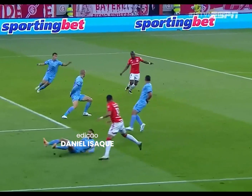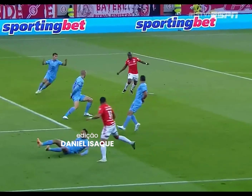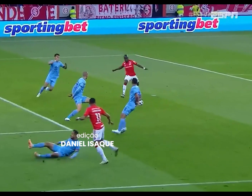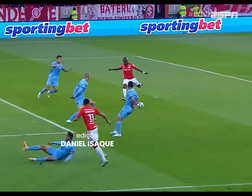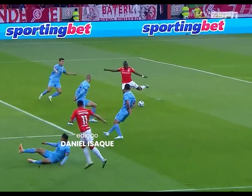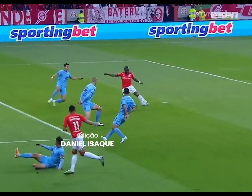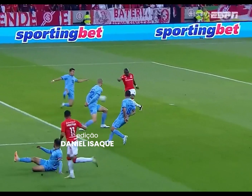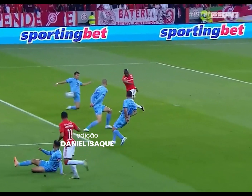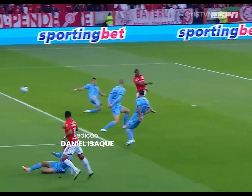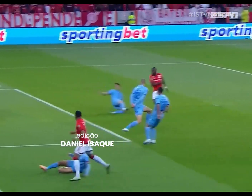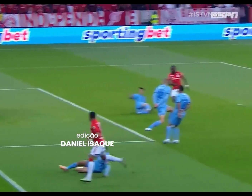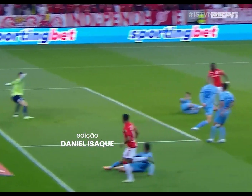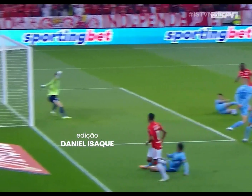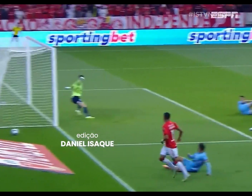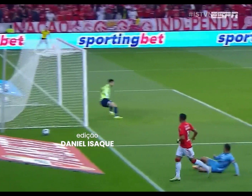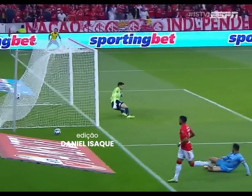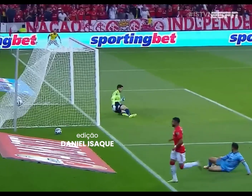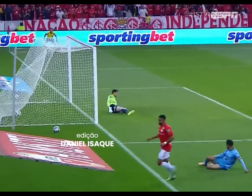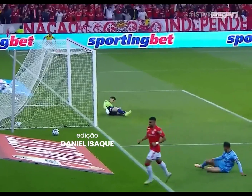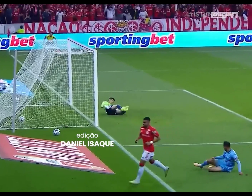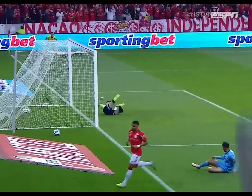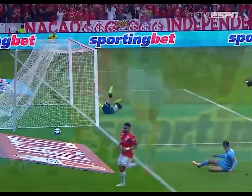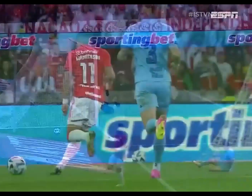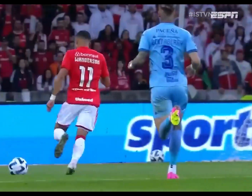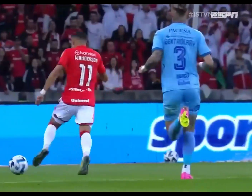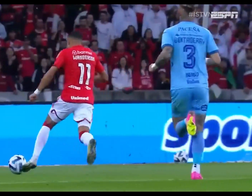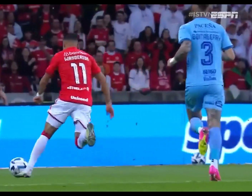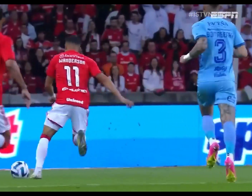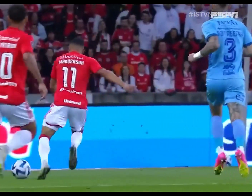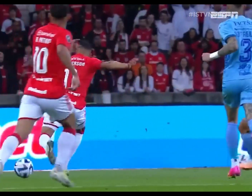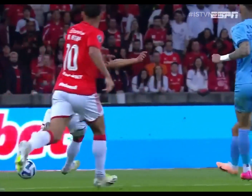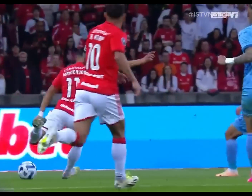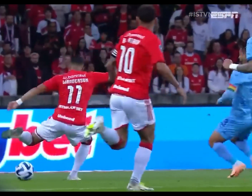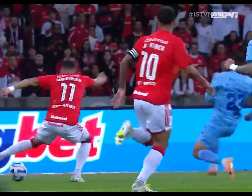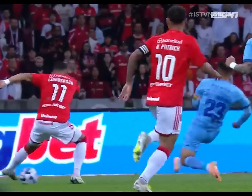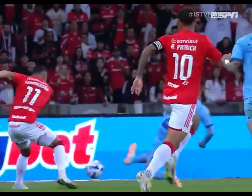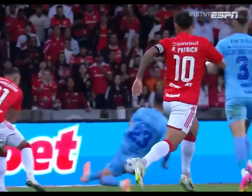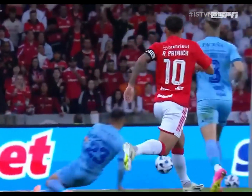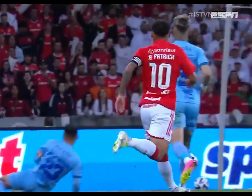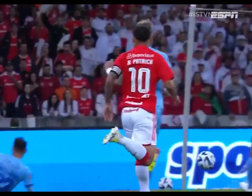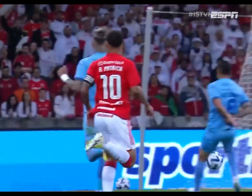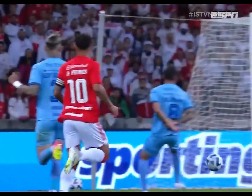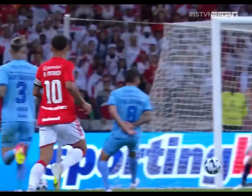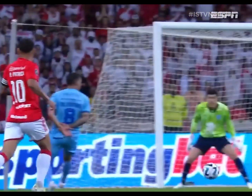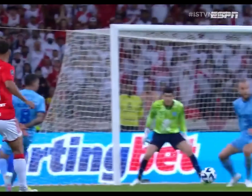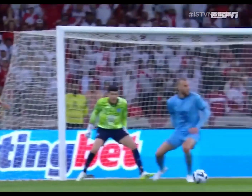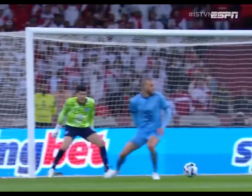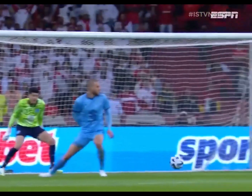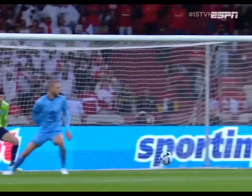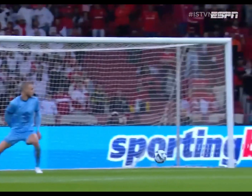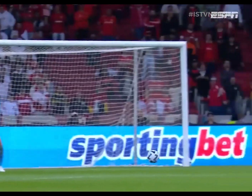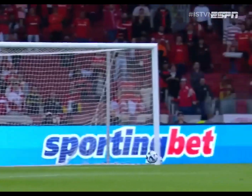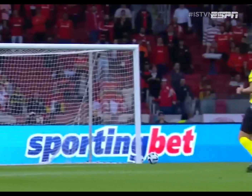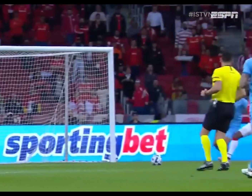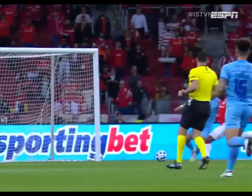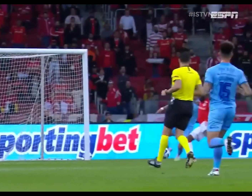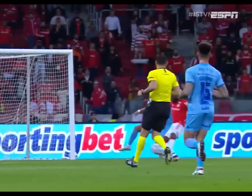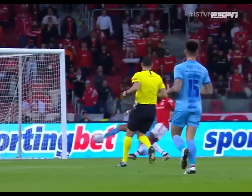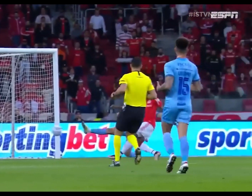Entre cariocas e gaúchos, a expectativa está a mil. E para quem não torce nem para um ou para outro, vale secar ou só acompanhar